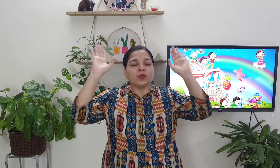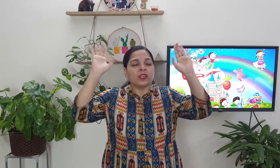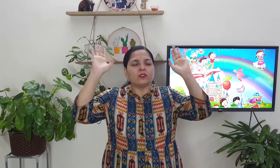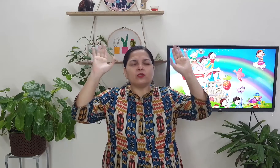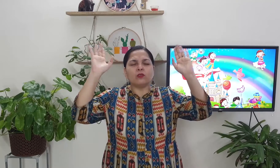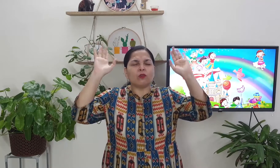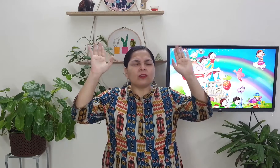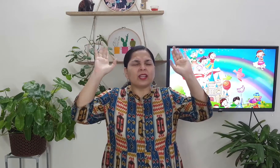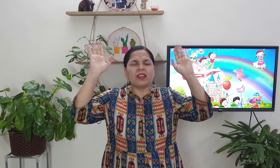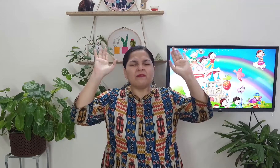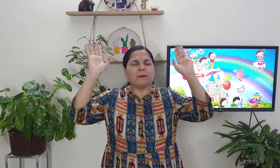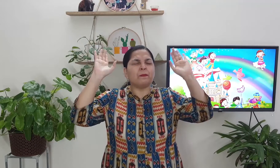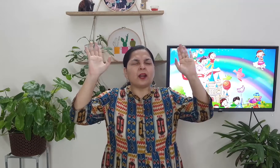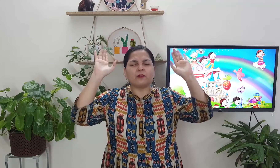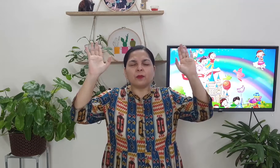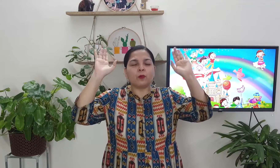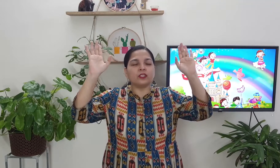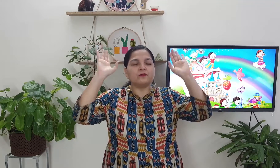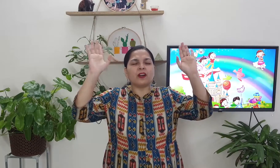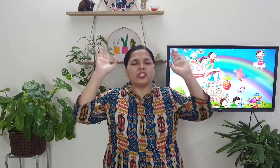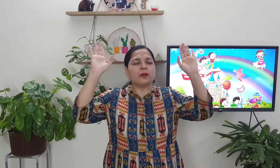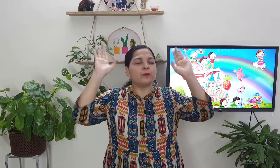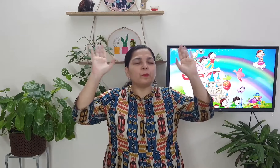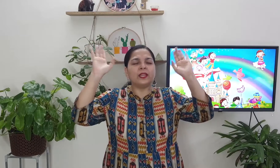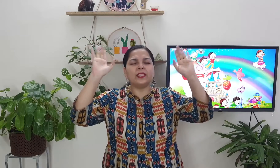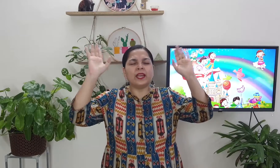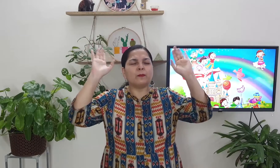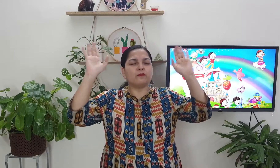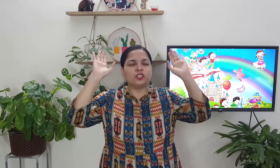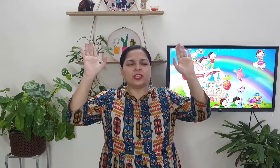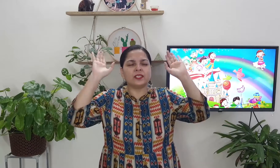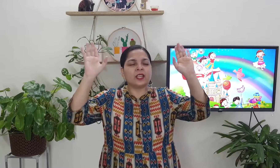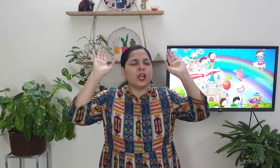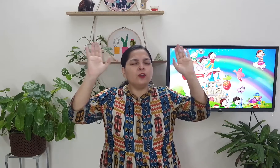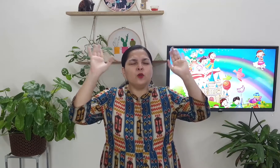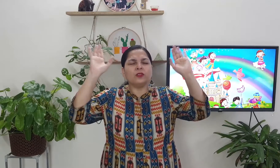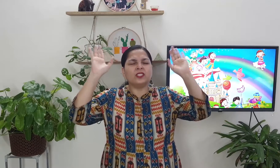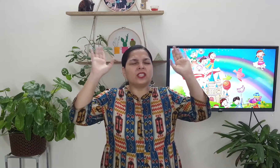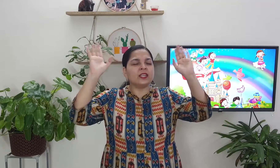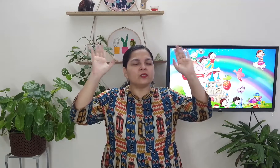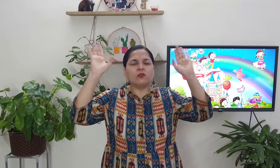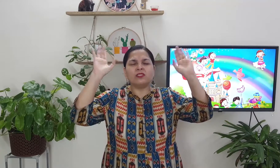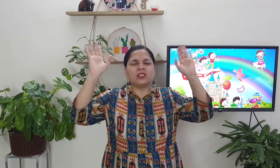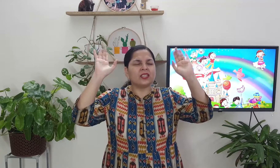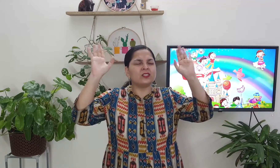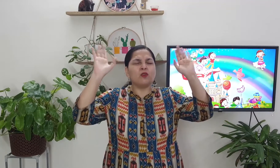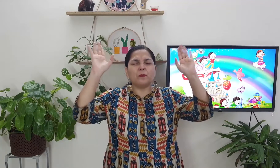உடலின் ஒவ்வொரு பகுதியும் இயேசுவின் பெயரில் சரியாக செயல்படுகிறது. எந்த நோயும் இல்லை, நோயும் இல்லை, வலியும்